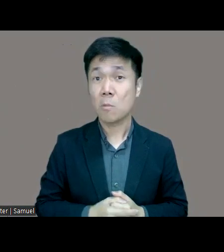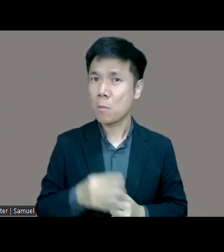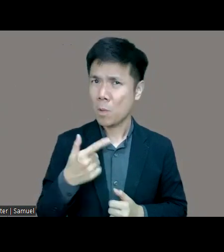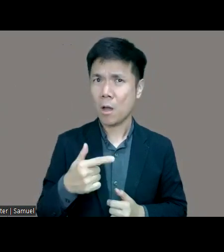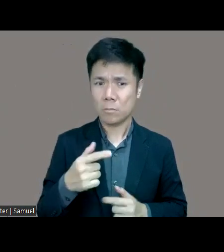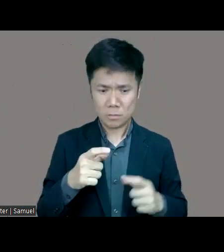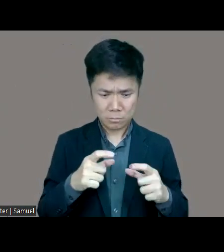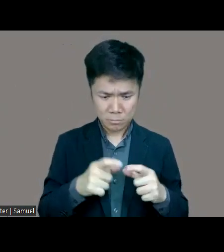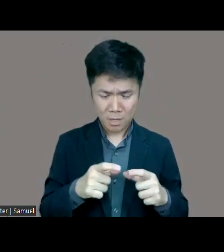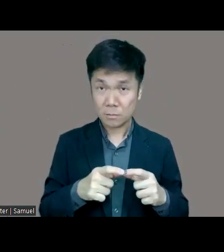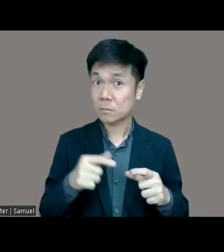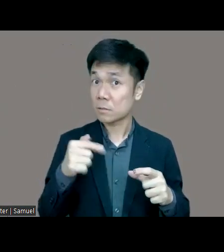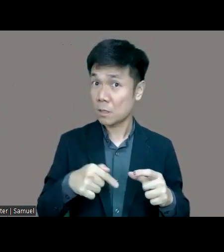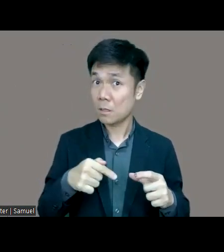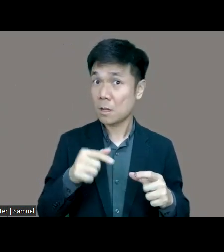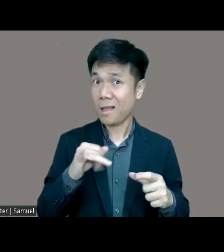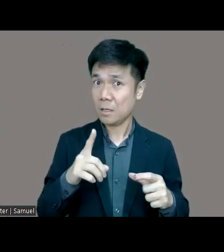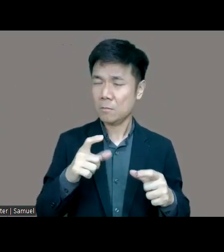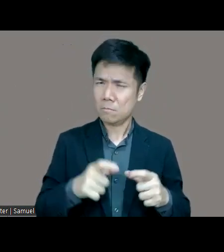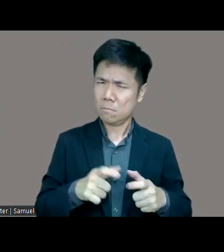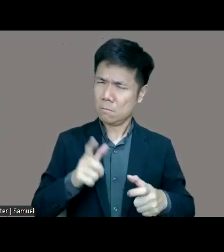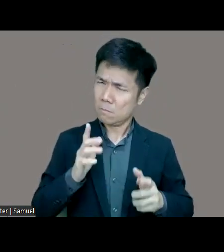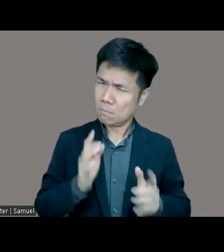très vulnérables.